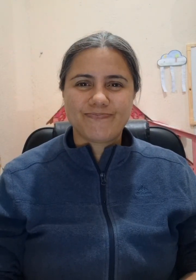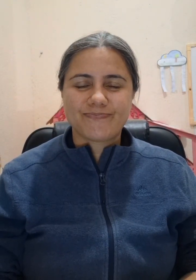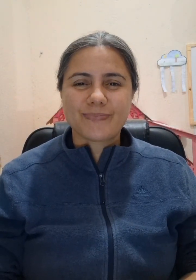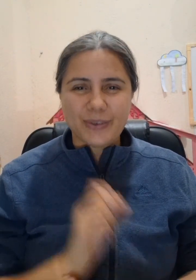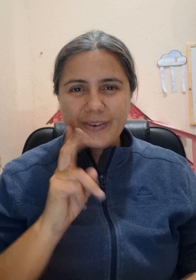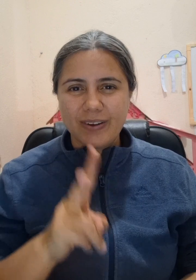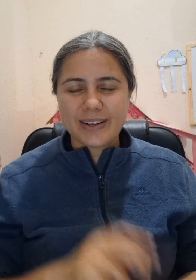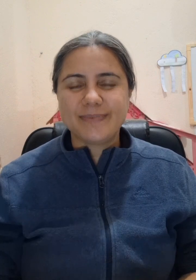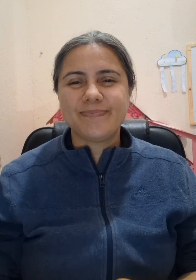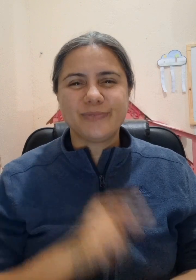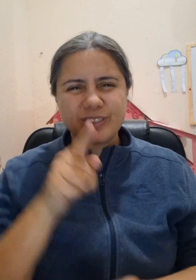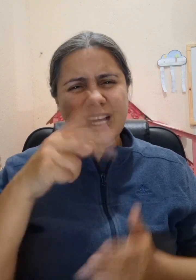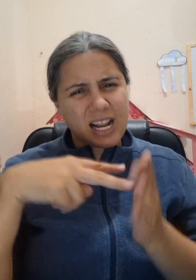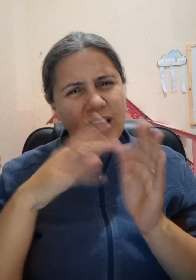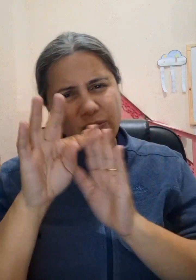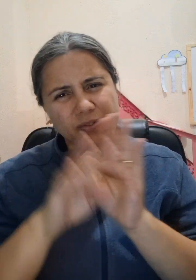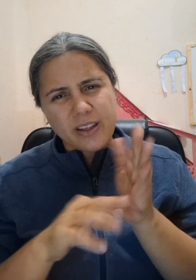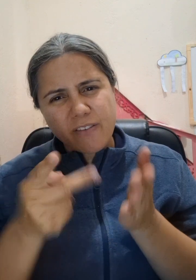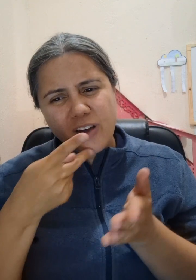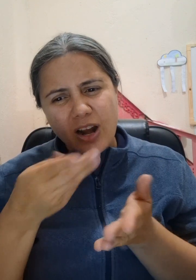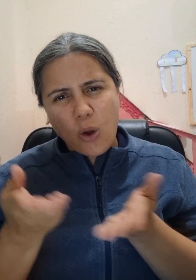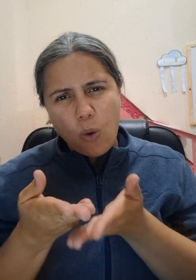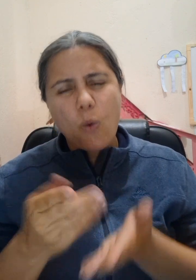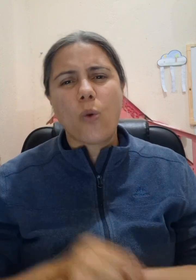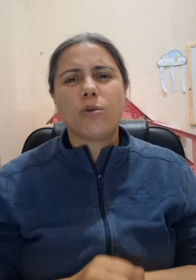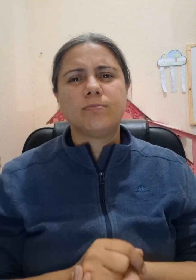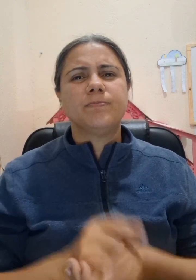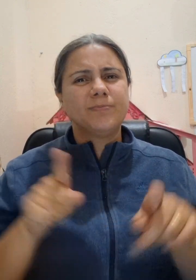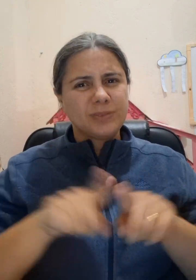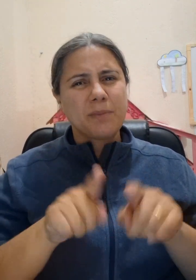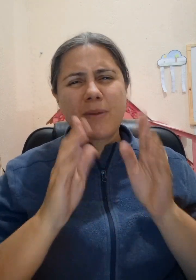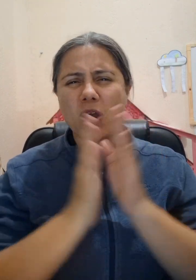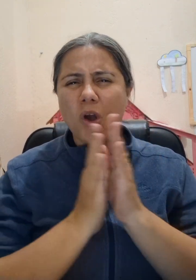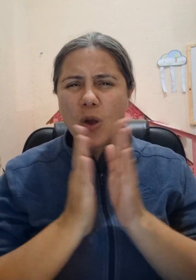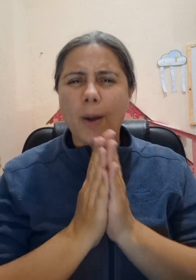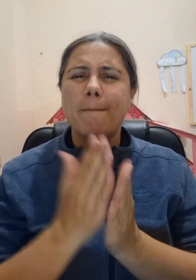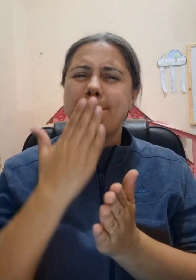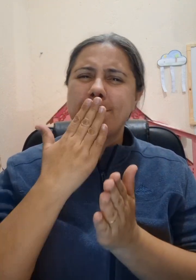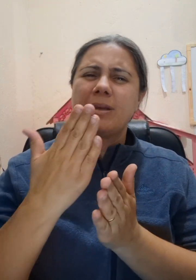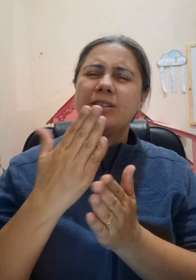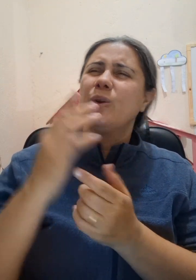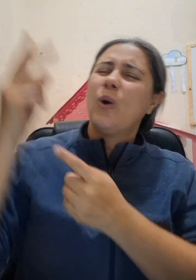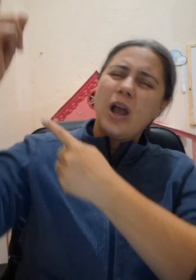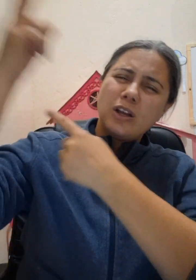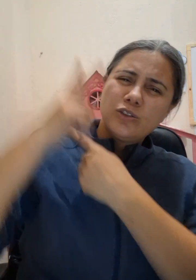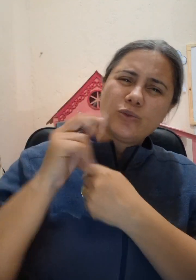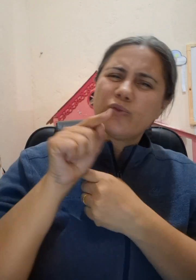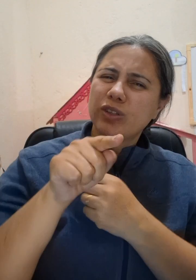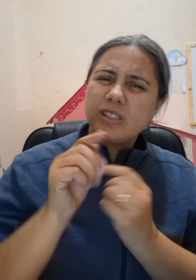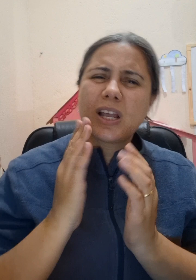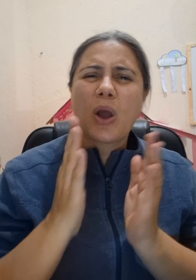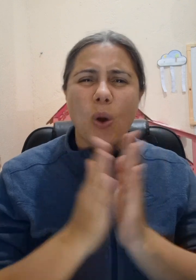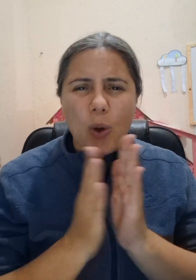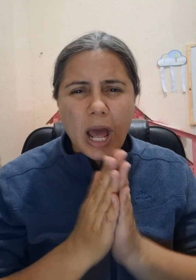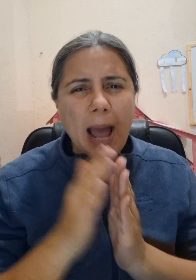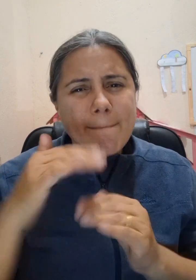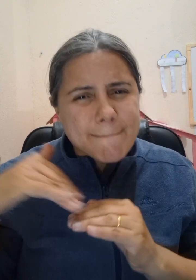verdade, ok? Você leia os textos que foram falados aqui hoje, também ore, peça a ajuda